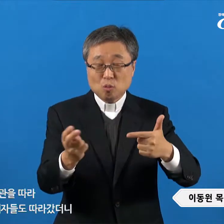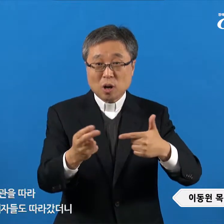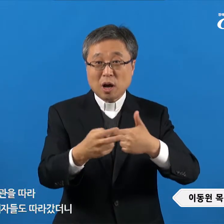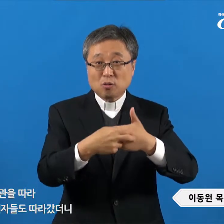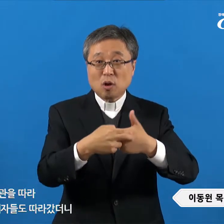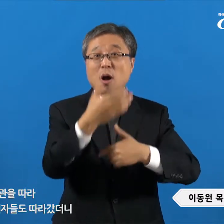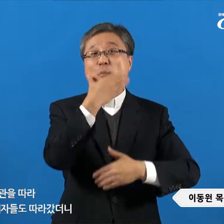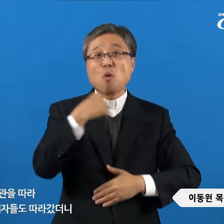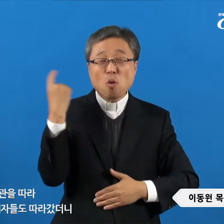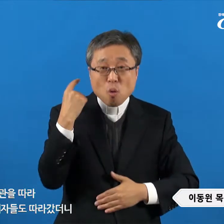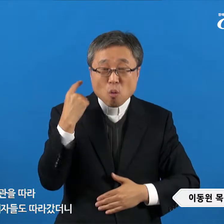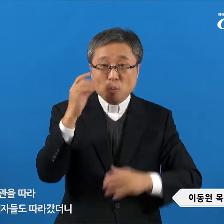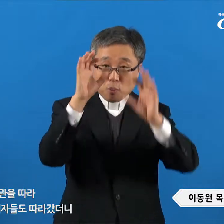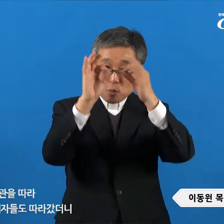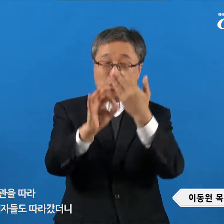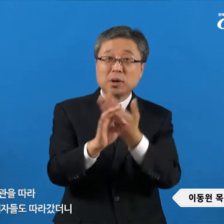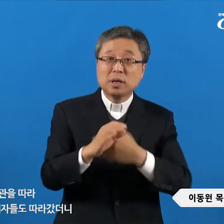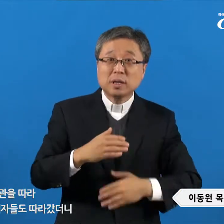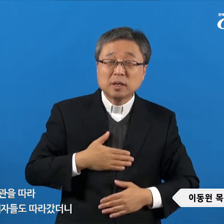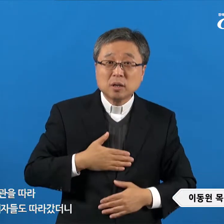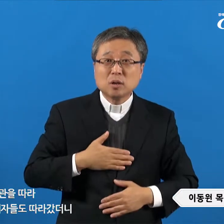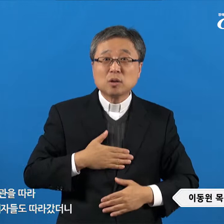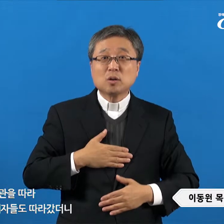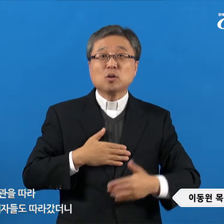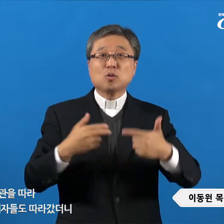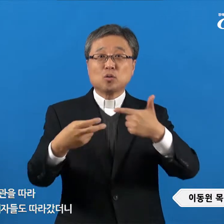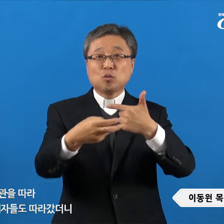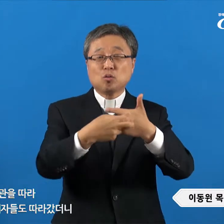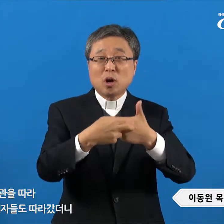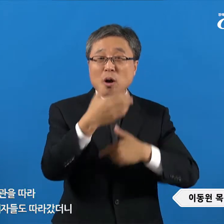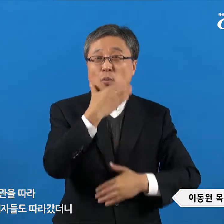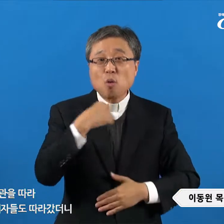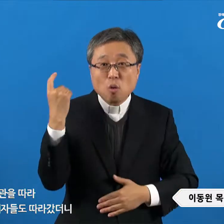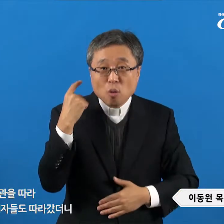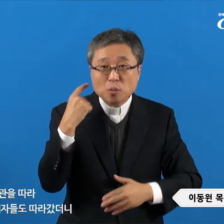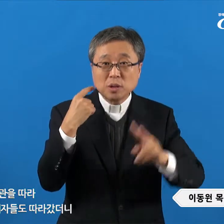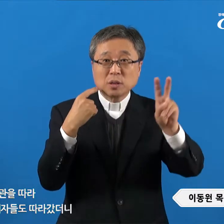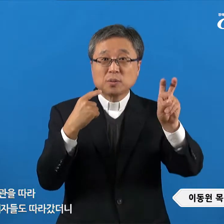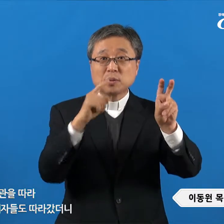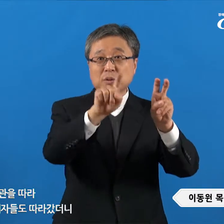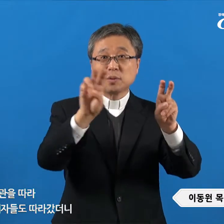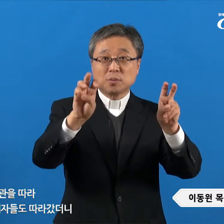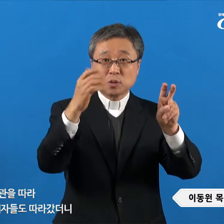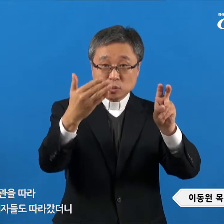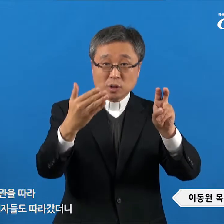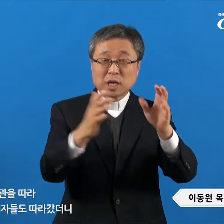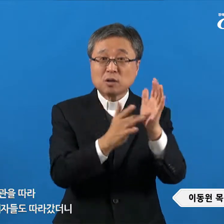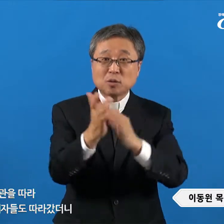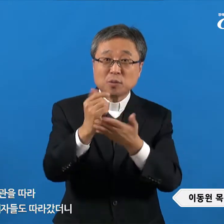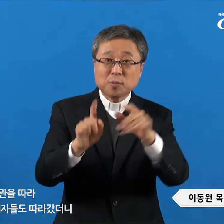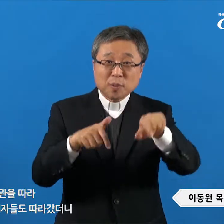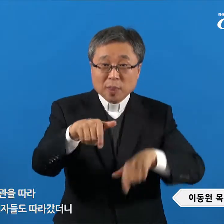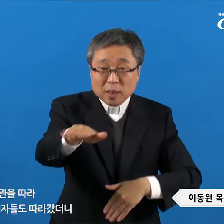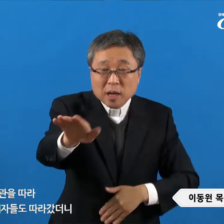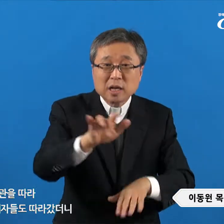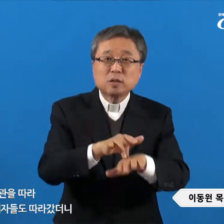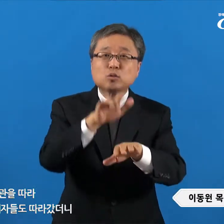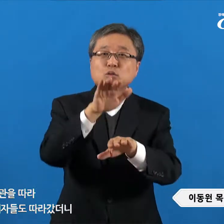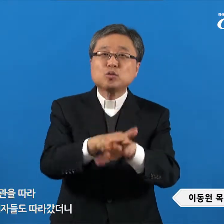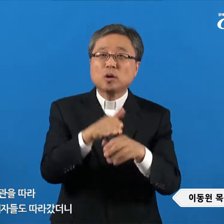말씀이 기록됩니다. 같이 한번 읽겠습니다. 누가복음 22장 39절 다 같이 시작. 예수께서 나가사 습관을 따라